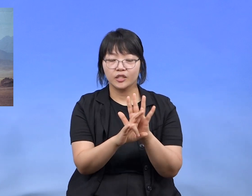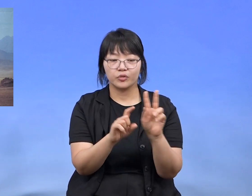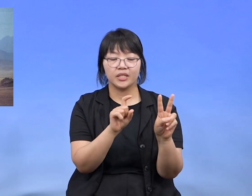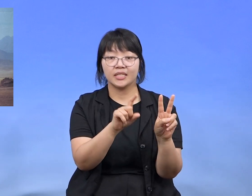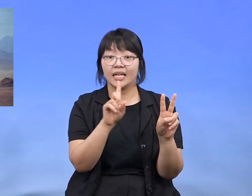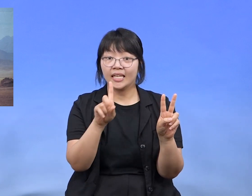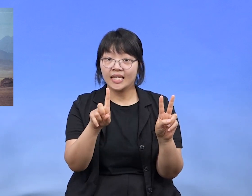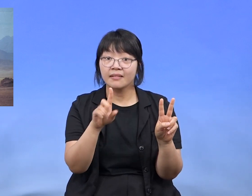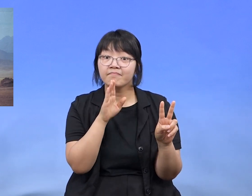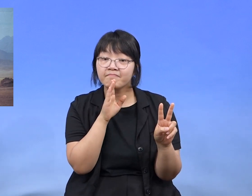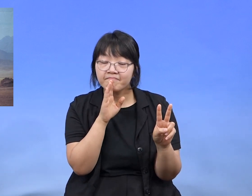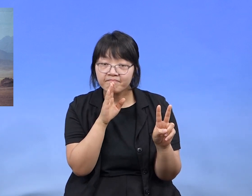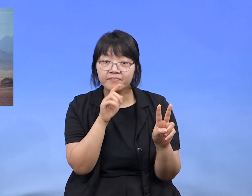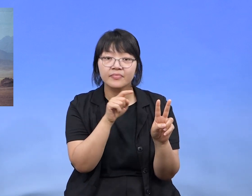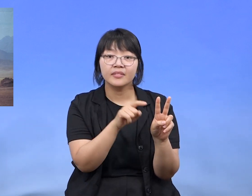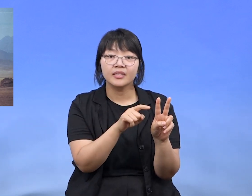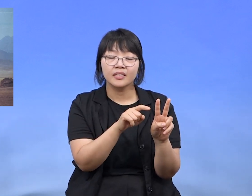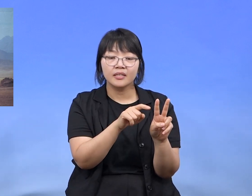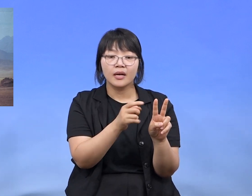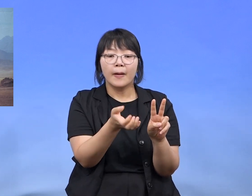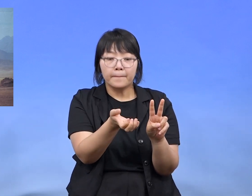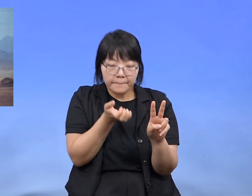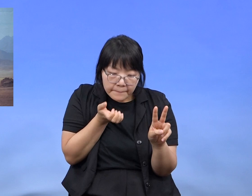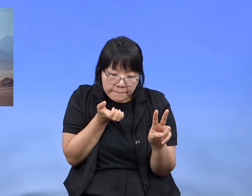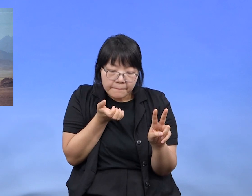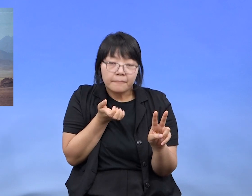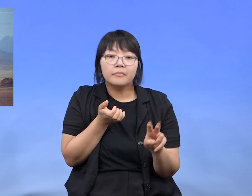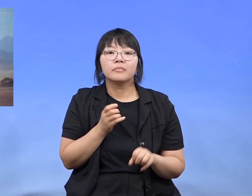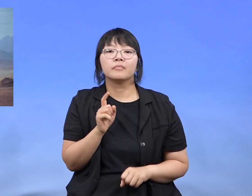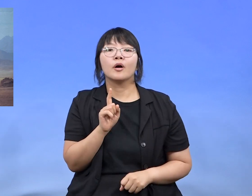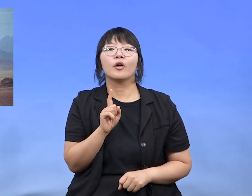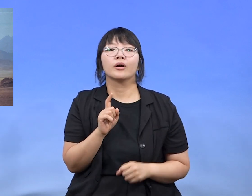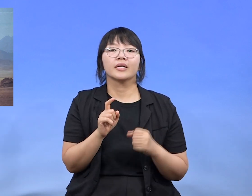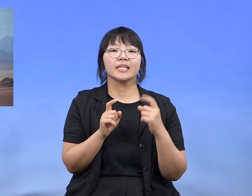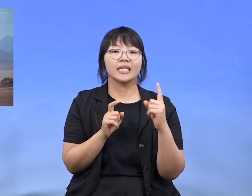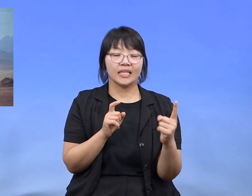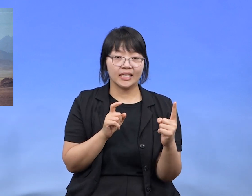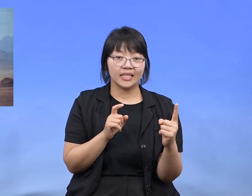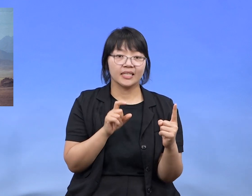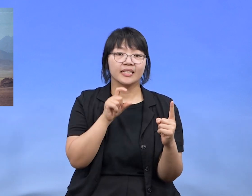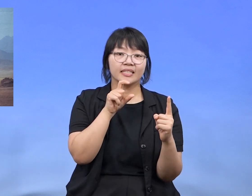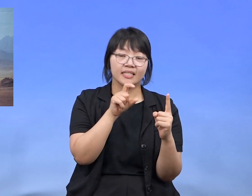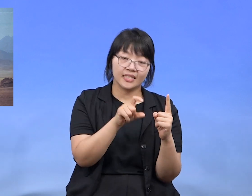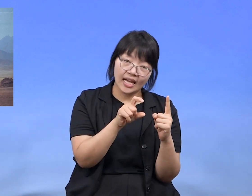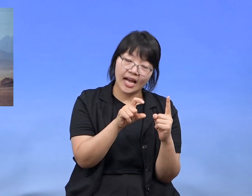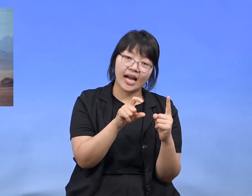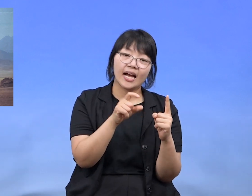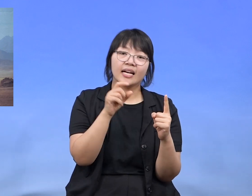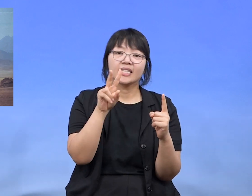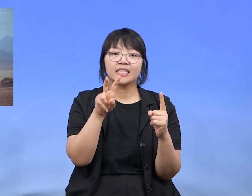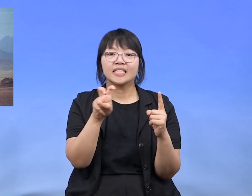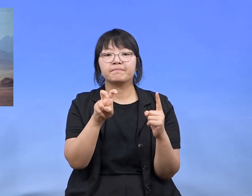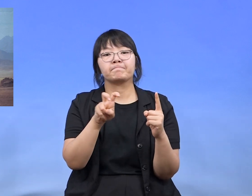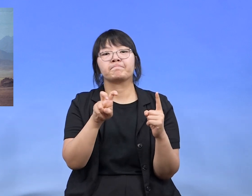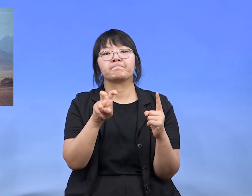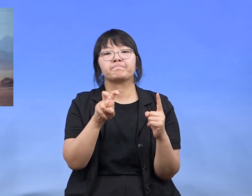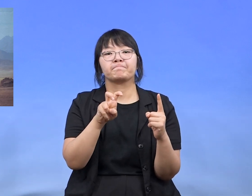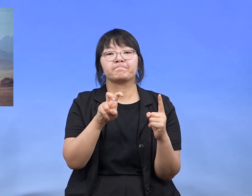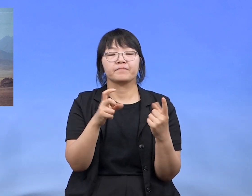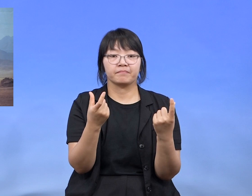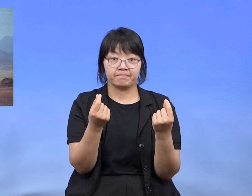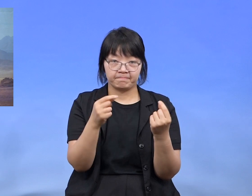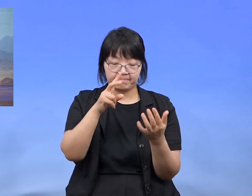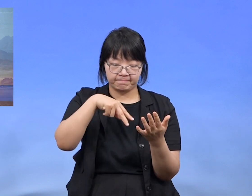1절인데 계시록 2장 1절 직전 구절은 1장의 마지막 구절, 계시록 1장 20절입니다.